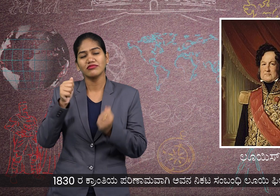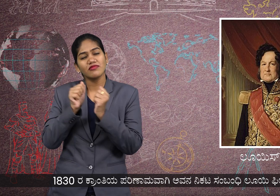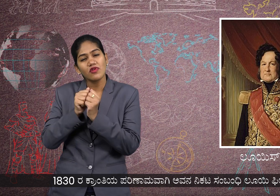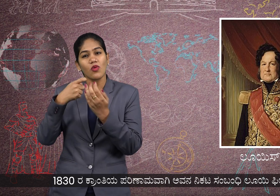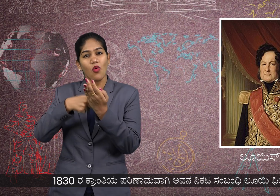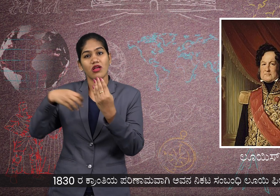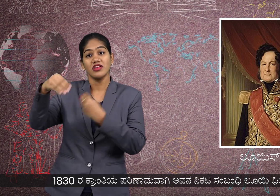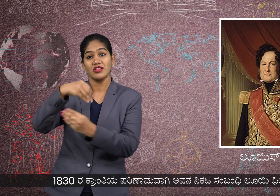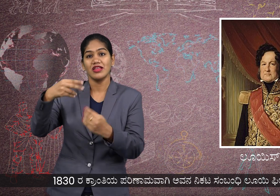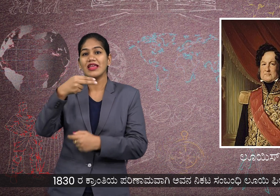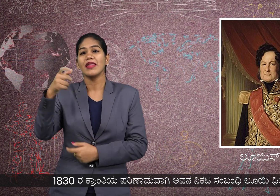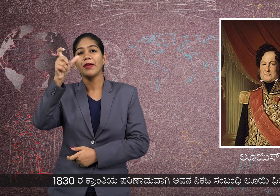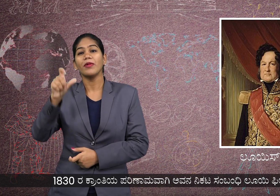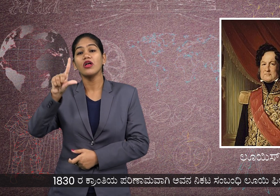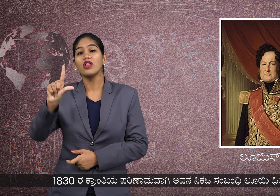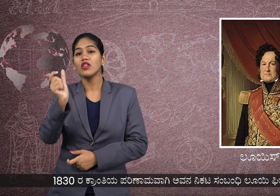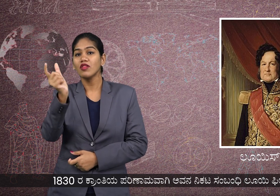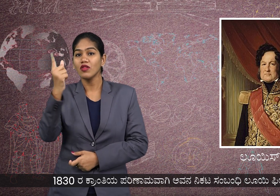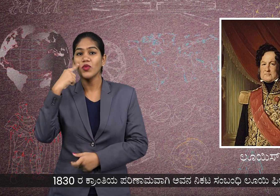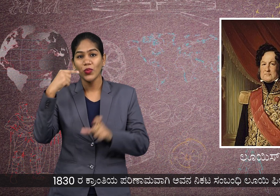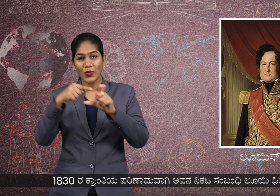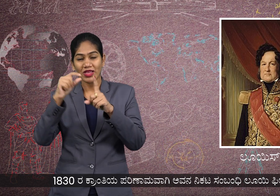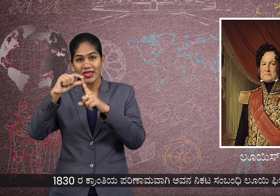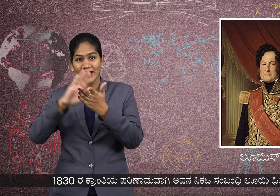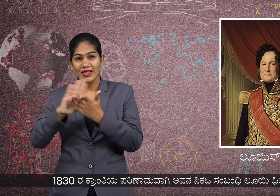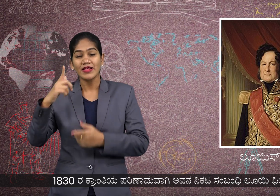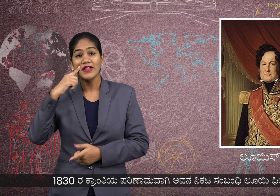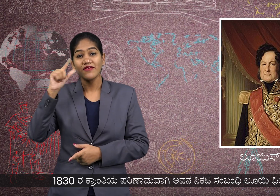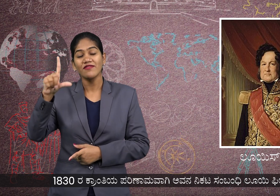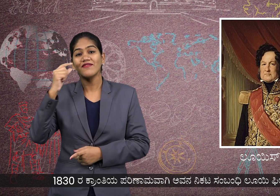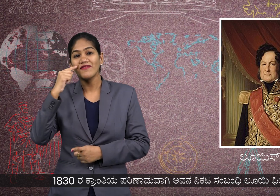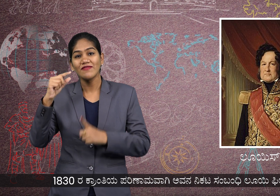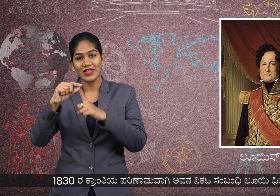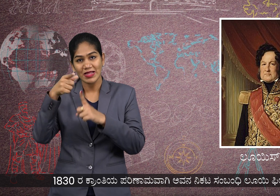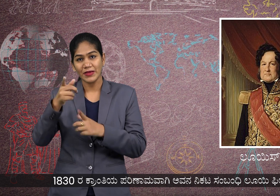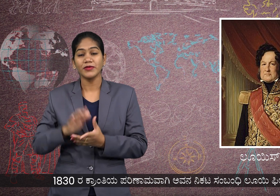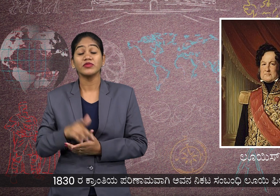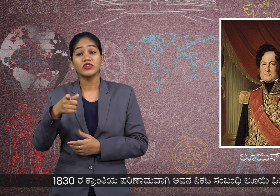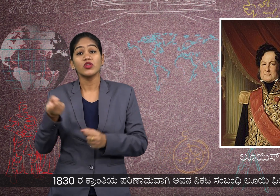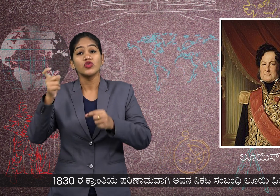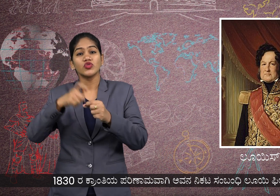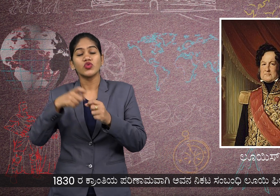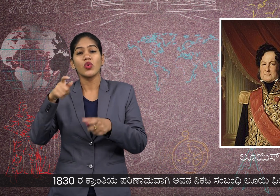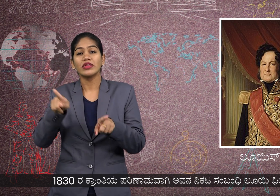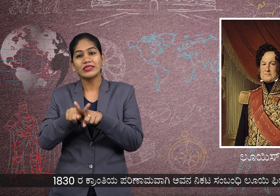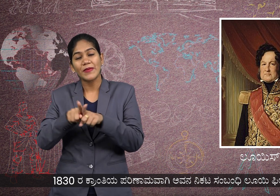ಒಂದು 1830ರ ಕ್ರಾಂತಿಯ ಪರಿಣಾಮವಾಗಿ ಅವನ ನಿಕಟ ಸಂಬಂಧಿ ಲೂಯಿ ಫಿಲಿಪ್ ರಾಜನಾದನು.